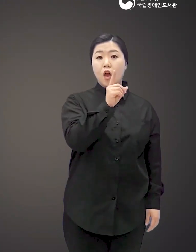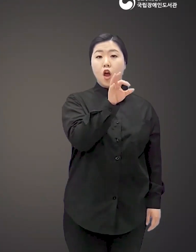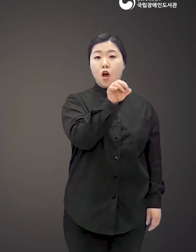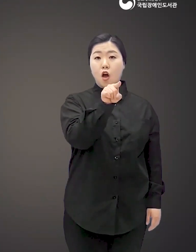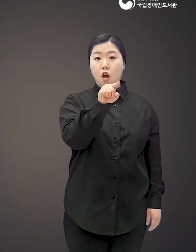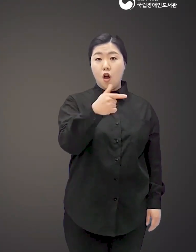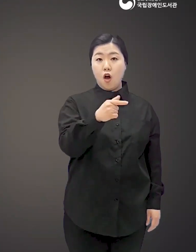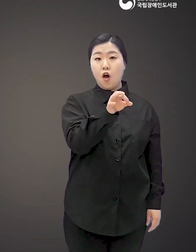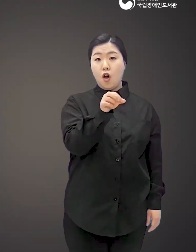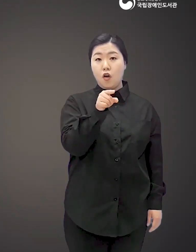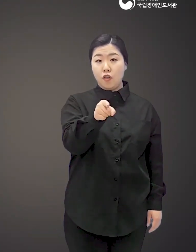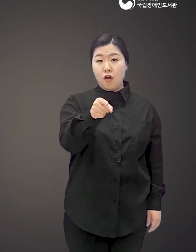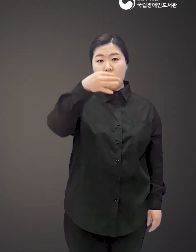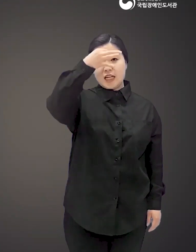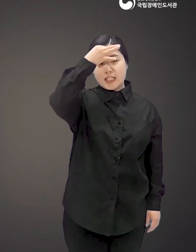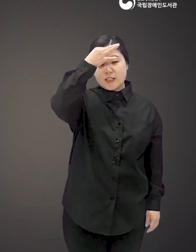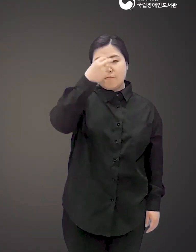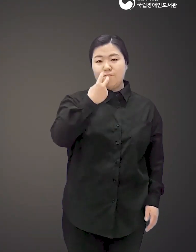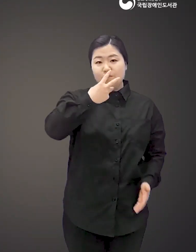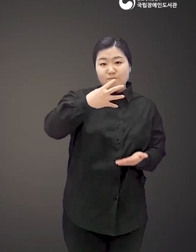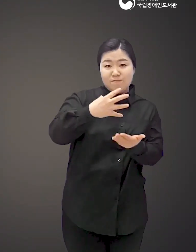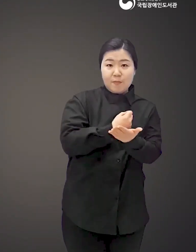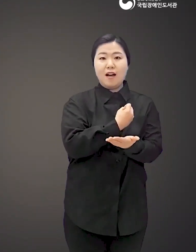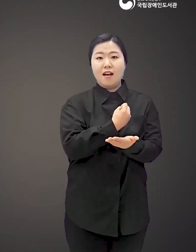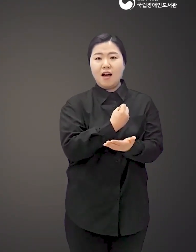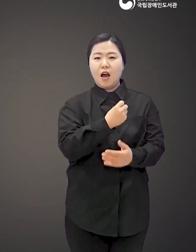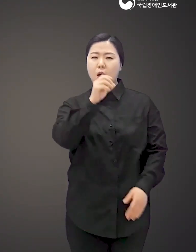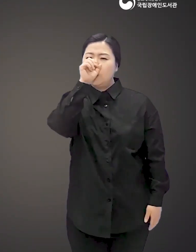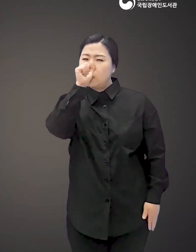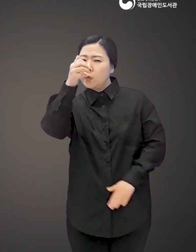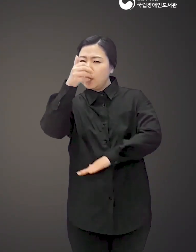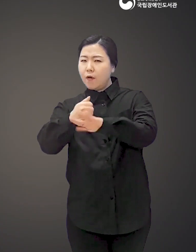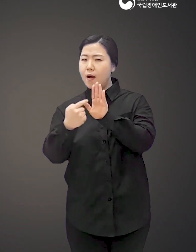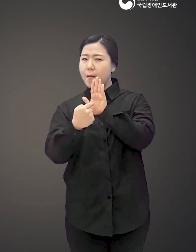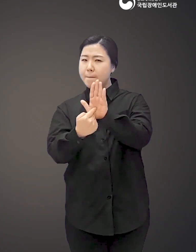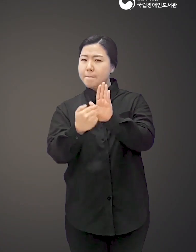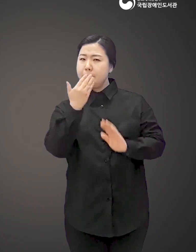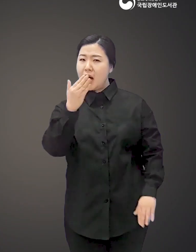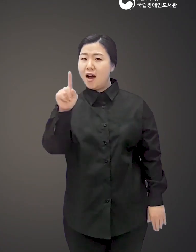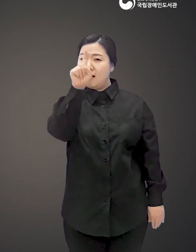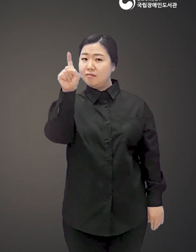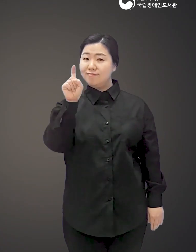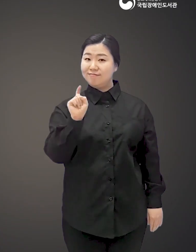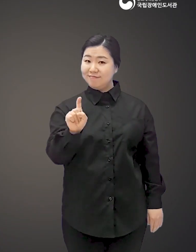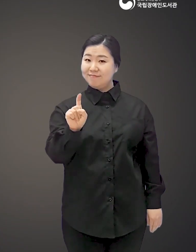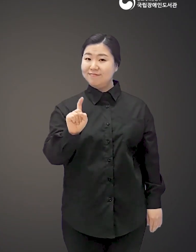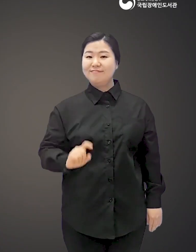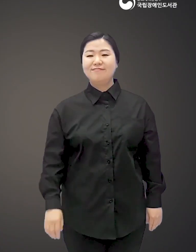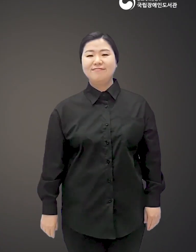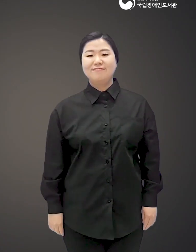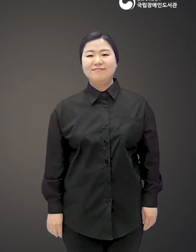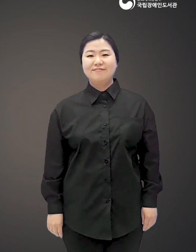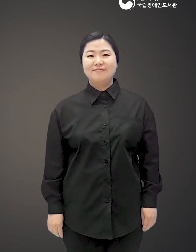어떻게 해야 언어라는 무기를 제대로 장악해서 긍정적인 효과를 발휘할 수 있을까?